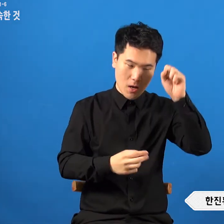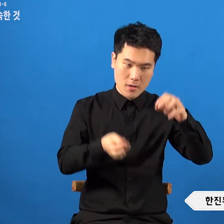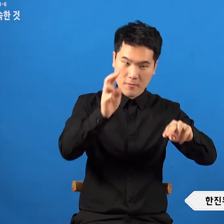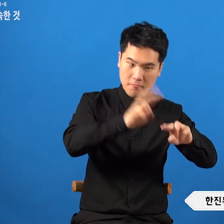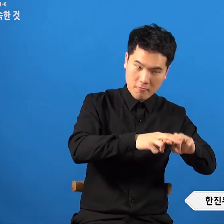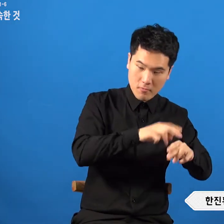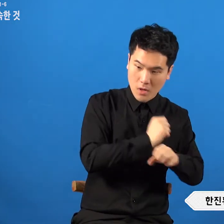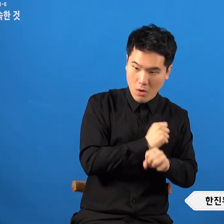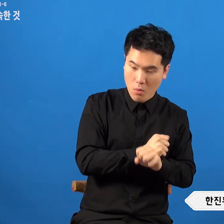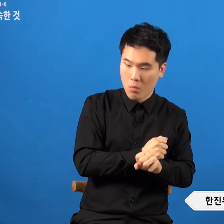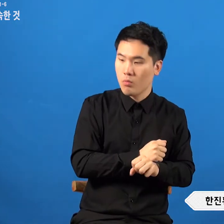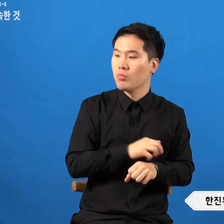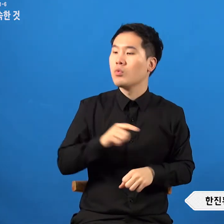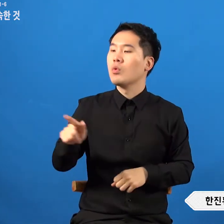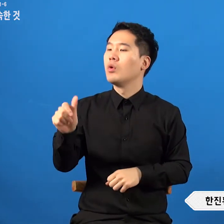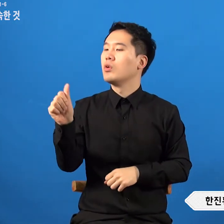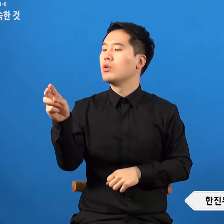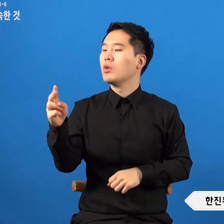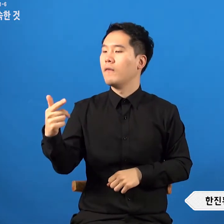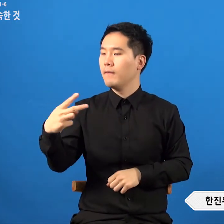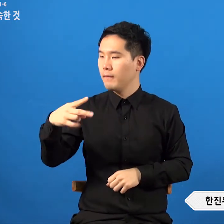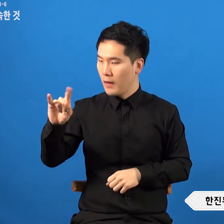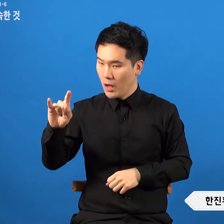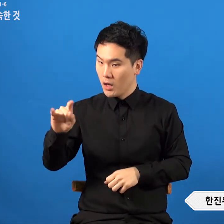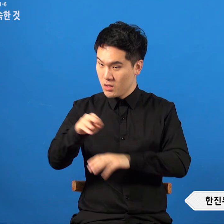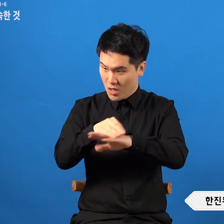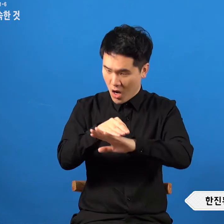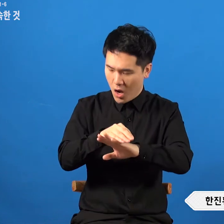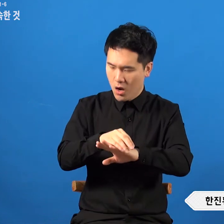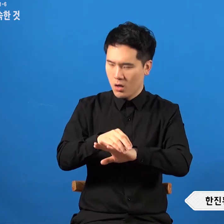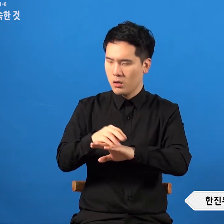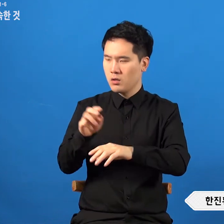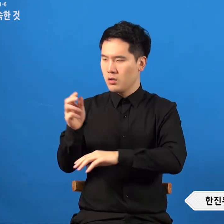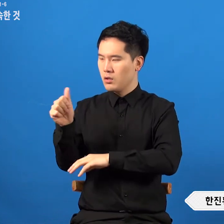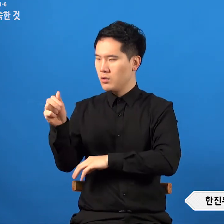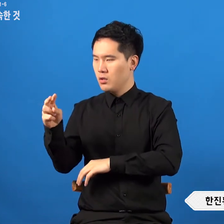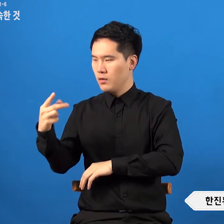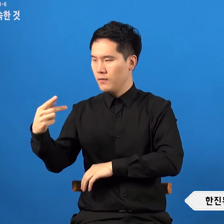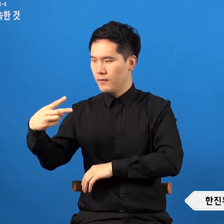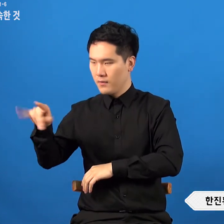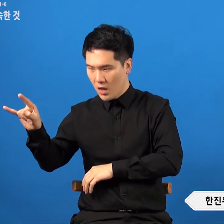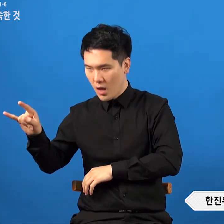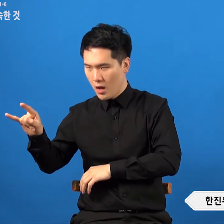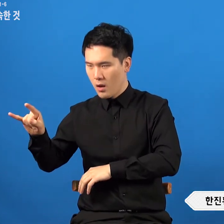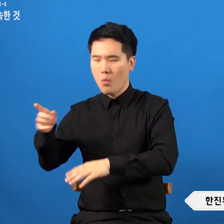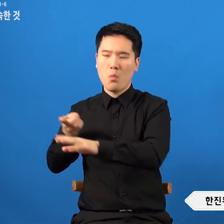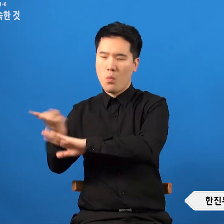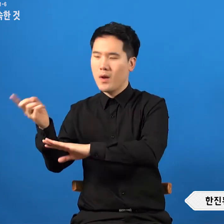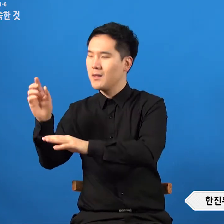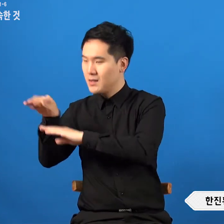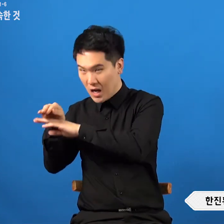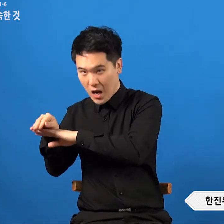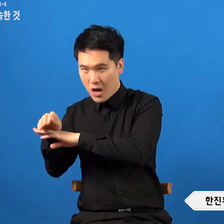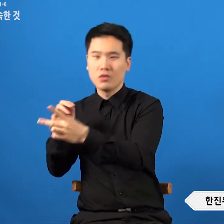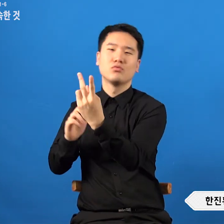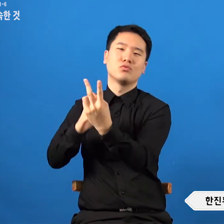것입니다. 현대차와 현대차 아닌 차. 그렇게 차가 두 종류밖에 안 보이는 겁니다.